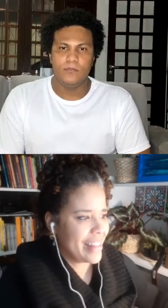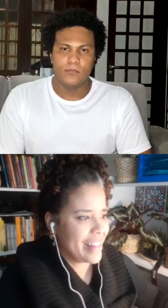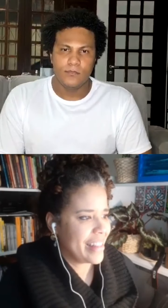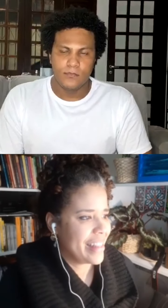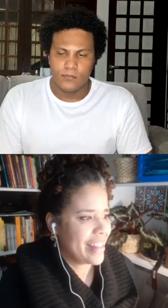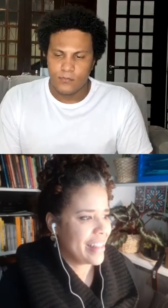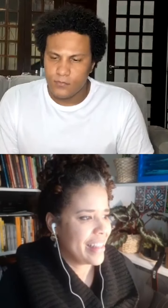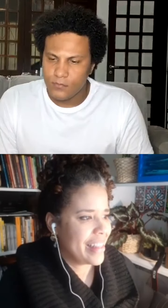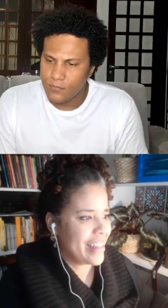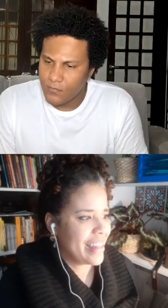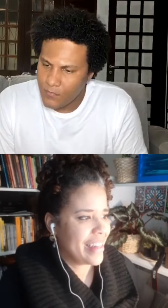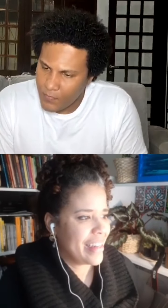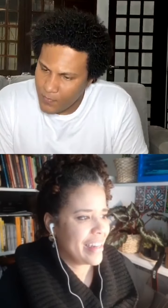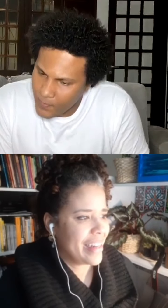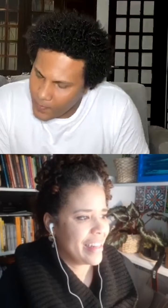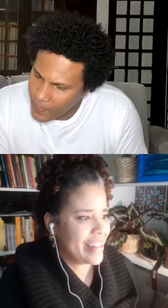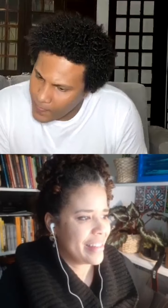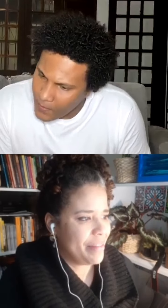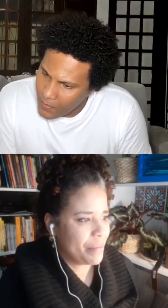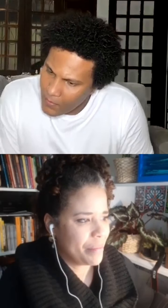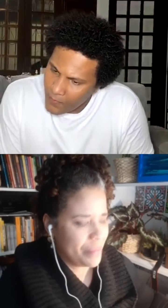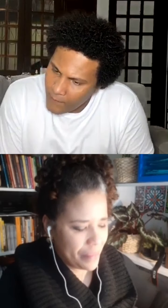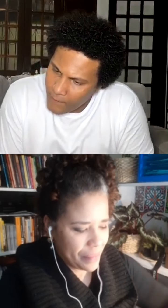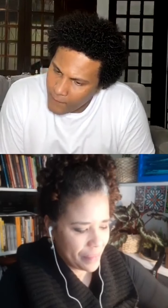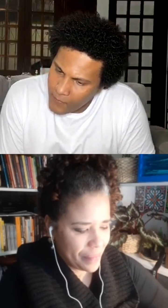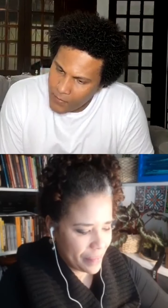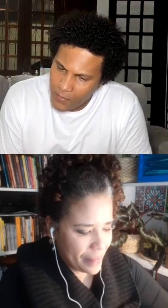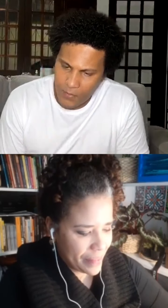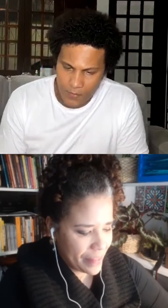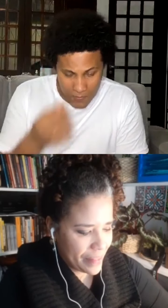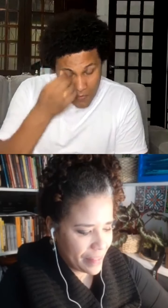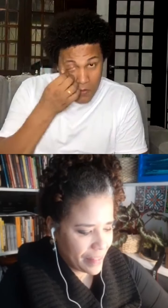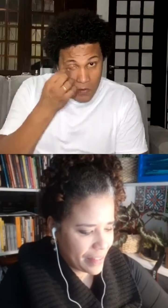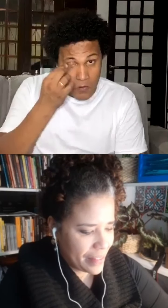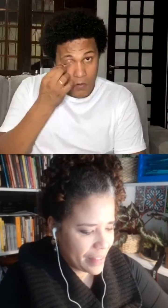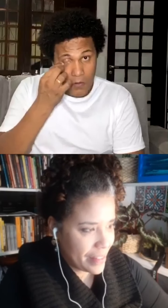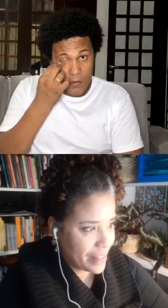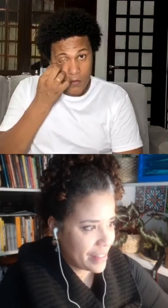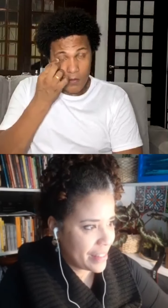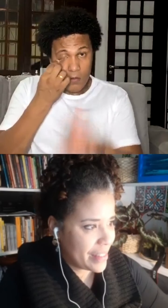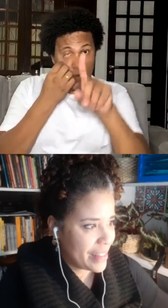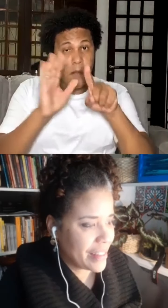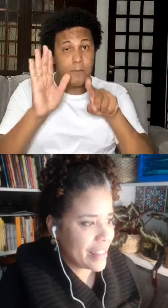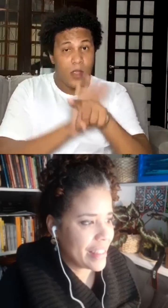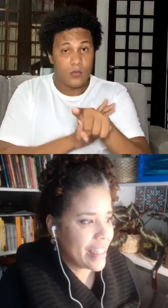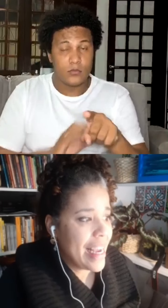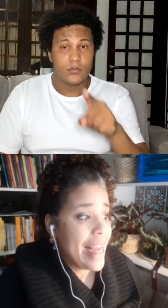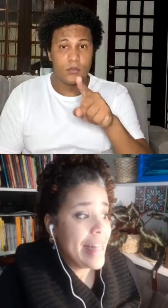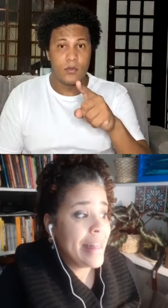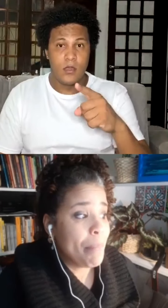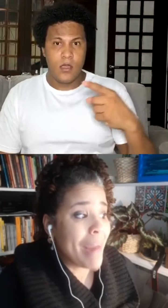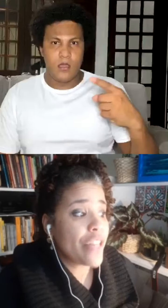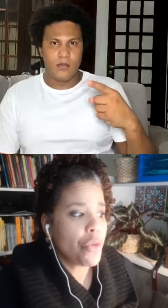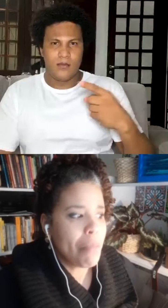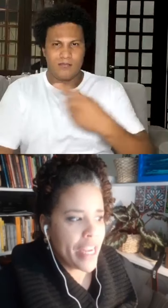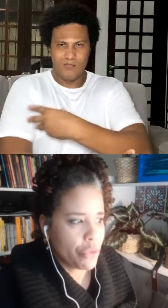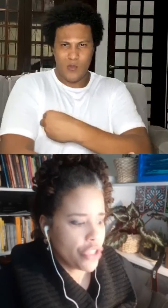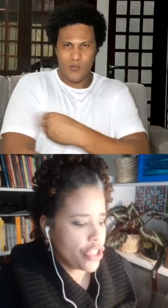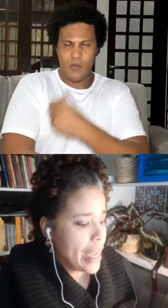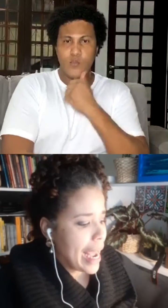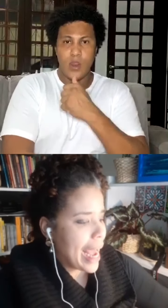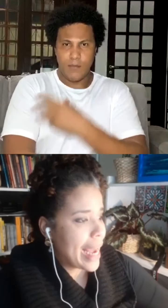Tem uma pergunta aqui, se é verdade que as mulheres que amamentam, elas não engravidam. Mais ou